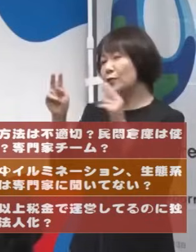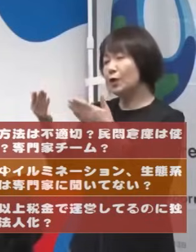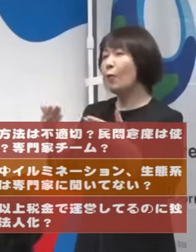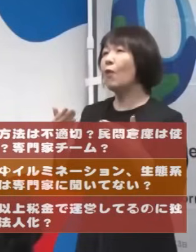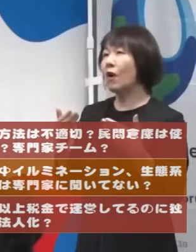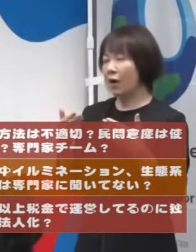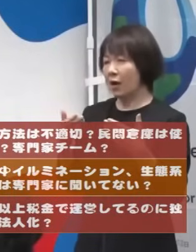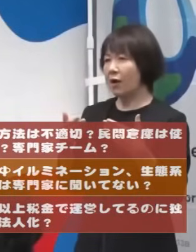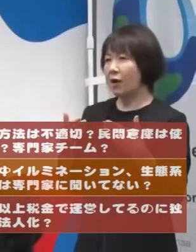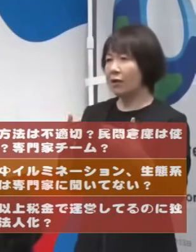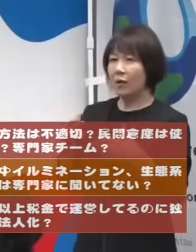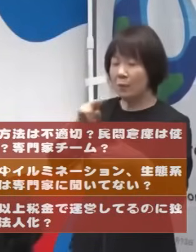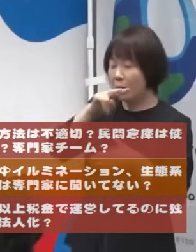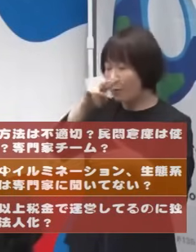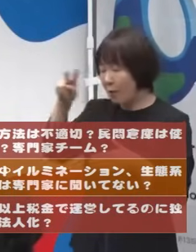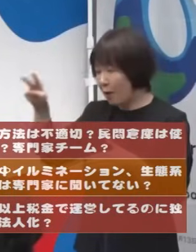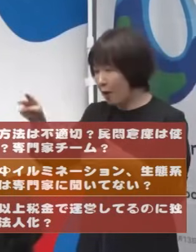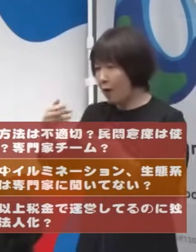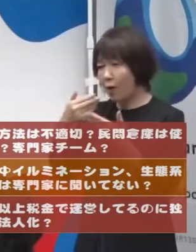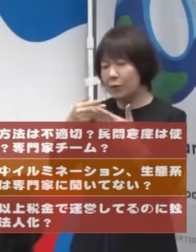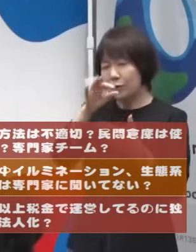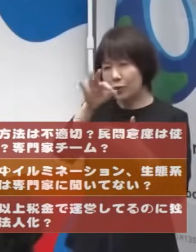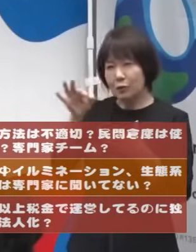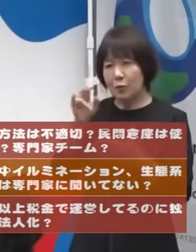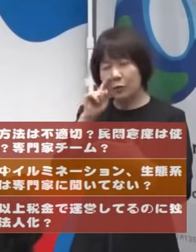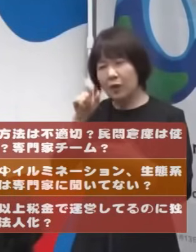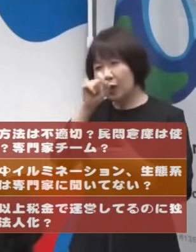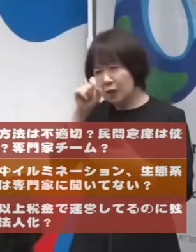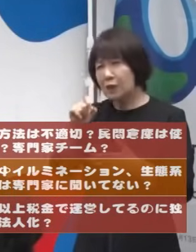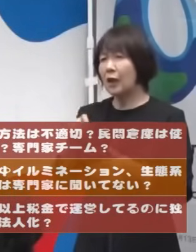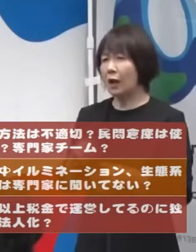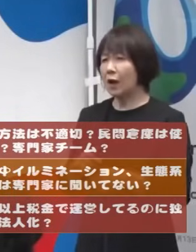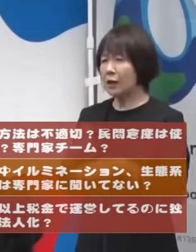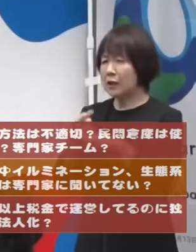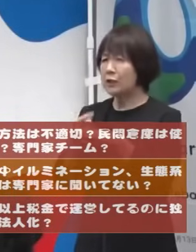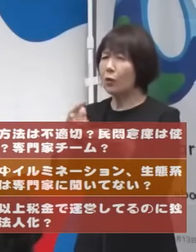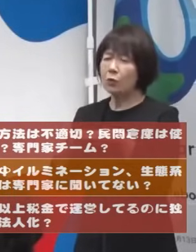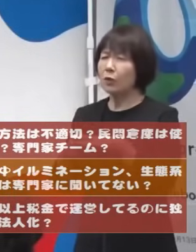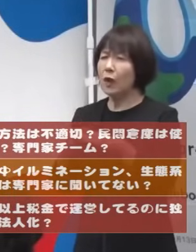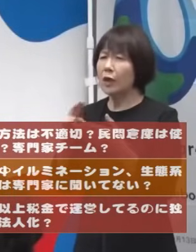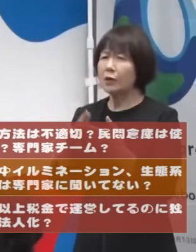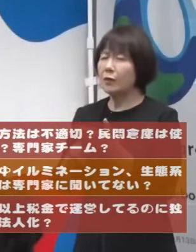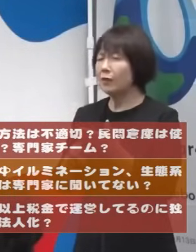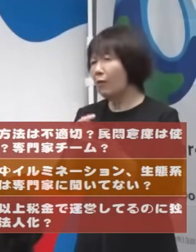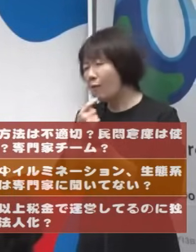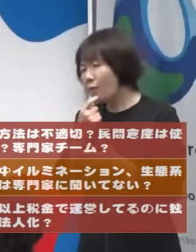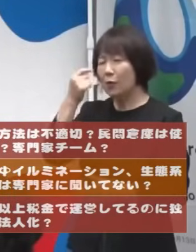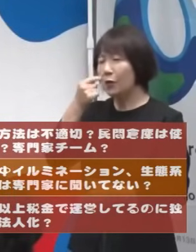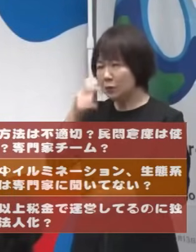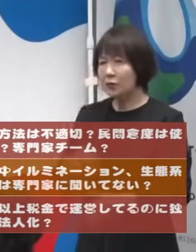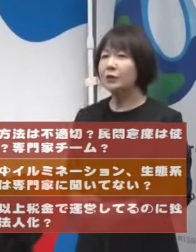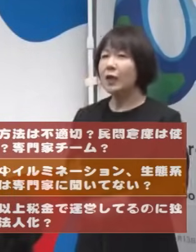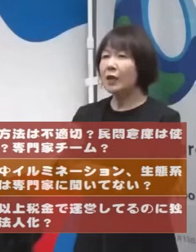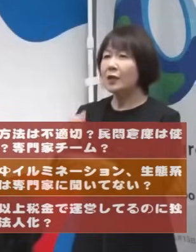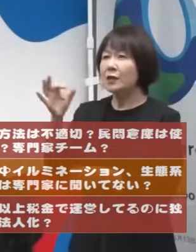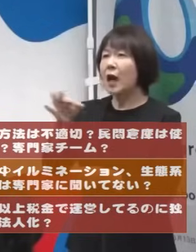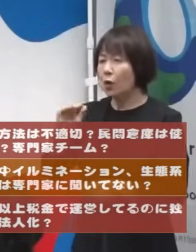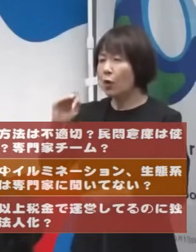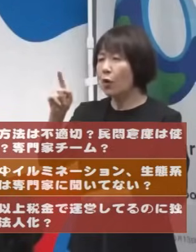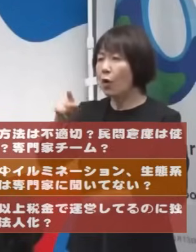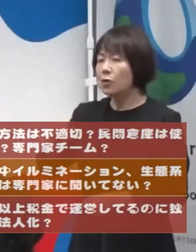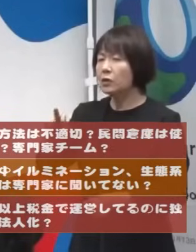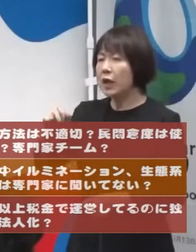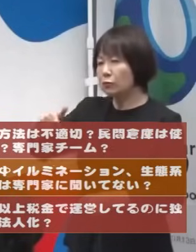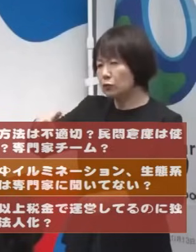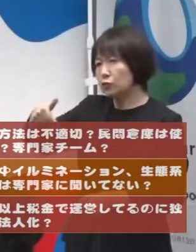て外の景色も美術品も触れていいんじゃないかとか、これは素人で思っちゃうけど、それで決めるとやっぱおかしくなってくると思うので、作品のコンセプトとか